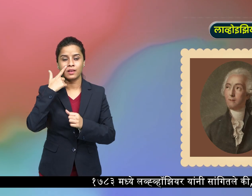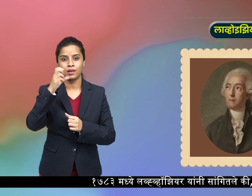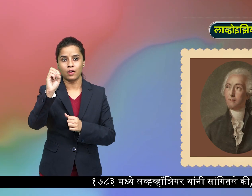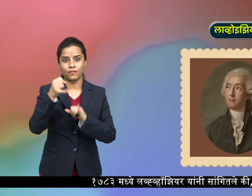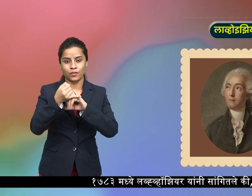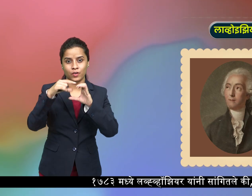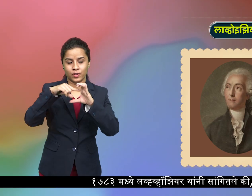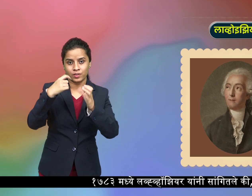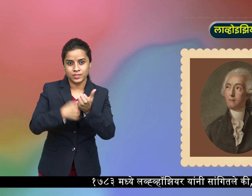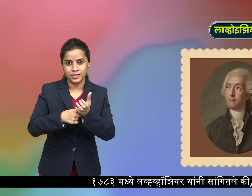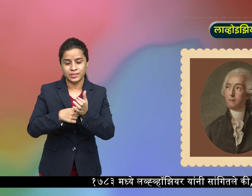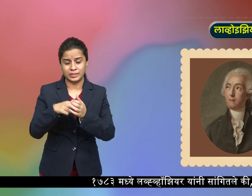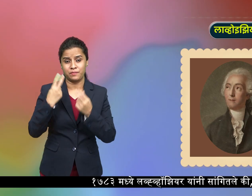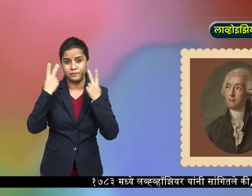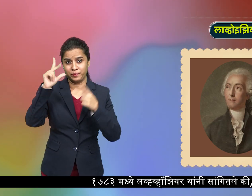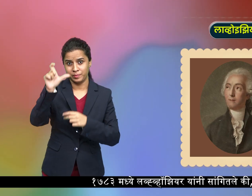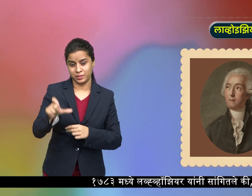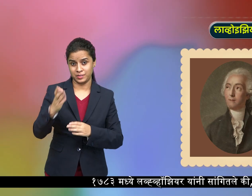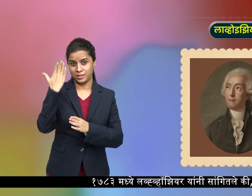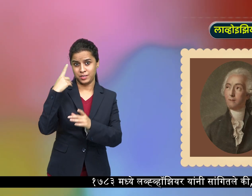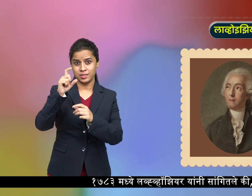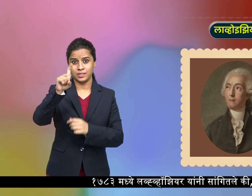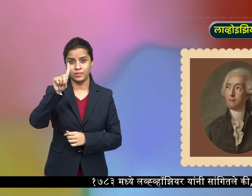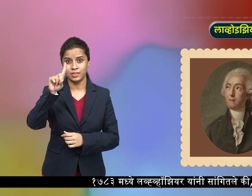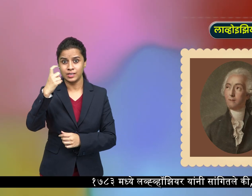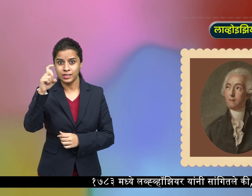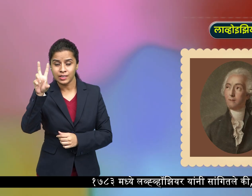1783 मध्ये लवॉइझियर यांनी सांगितले की